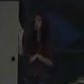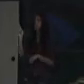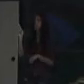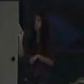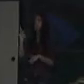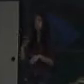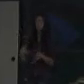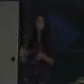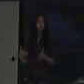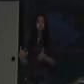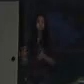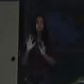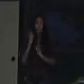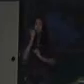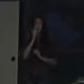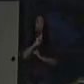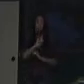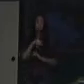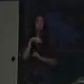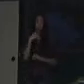capaz de